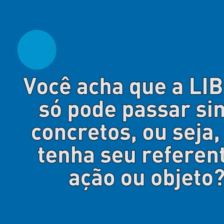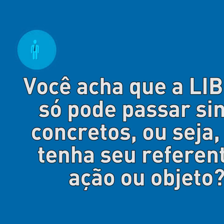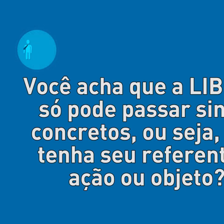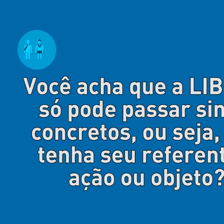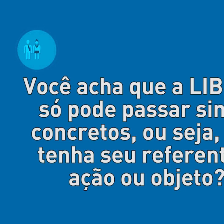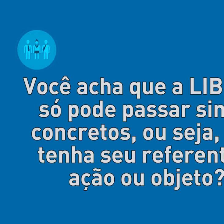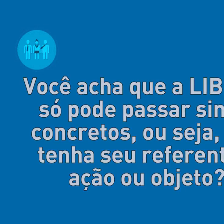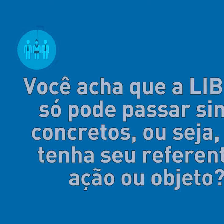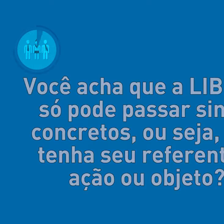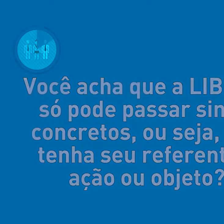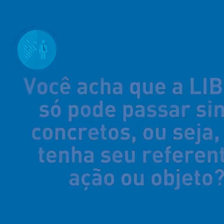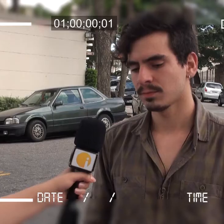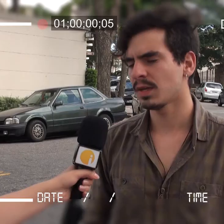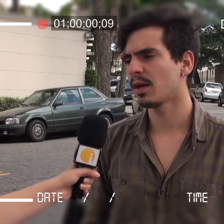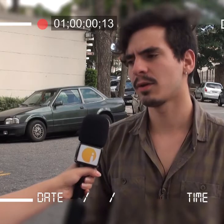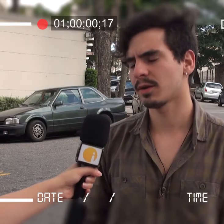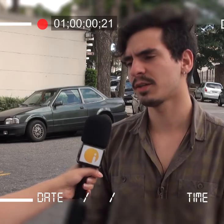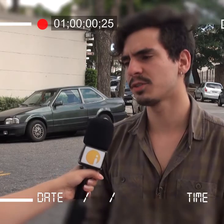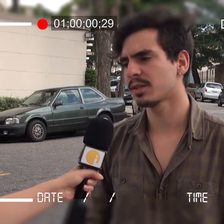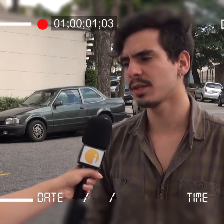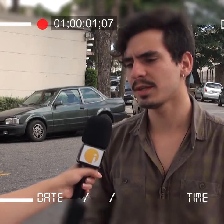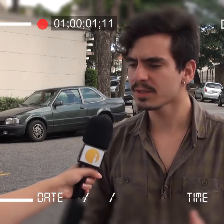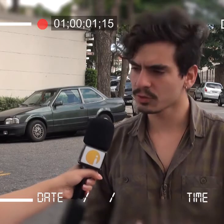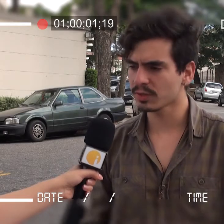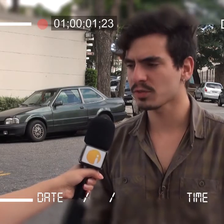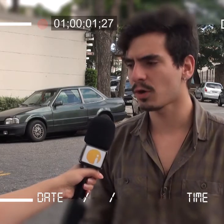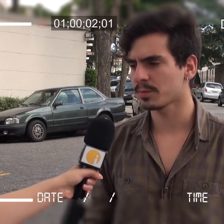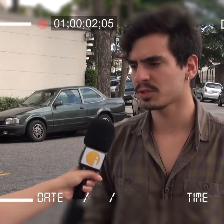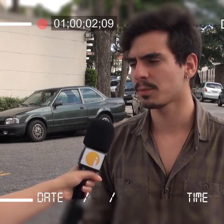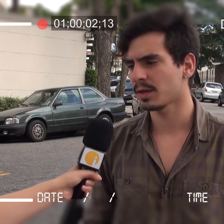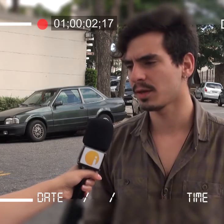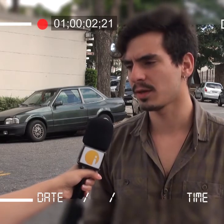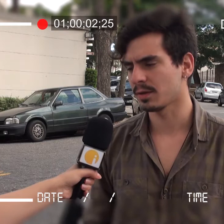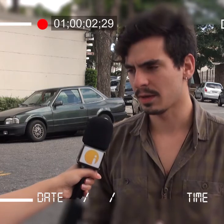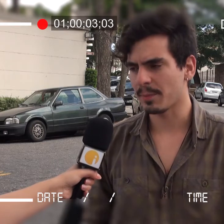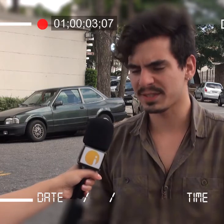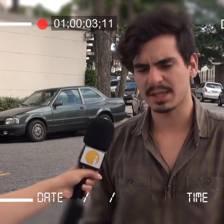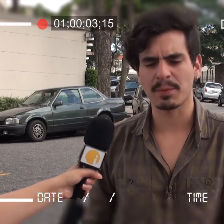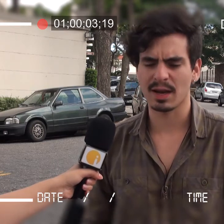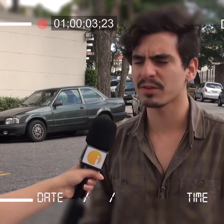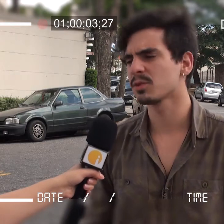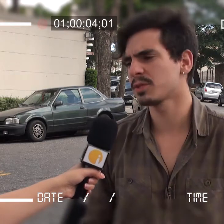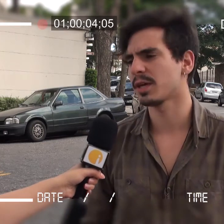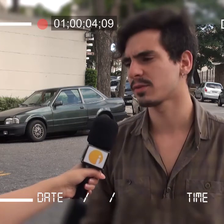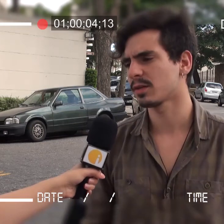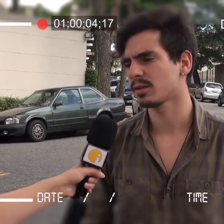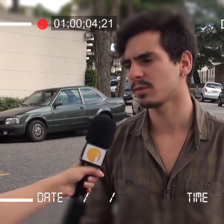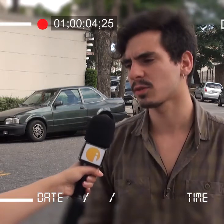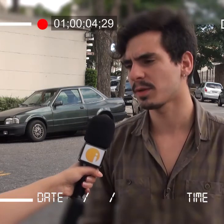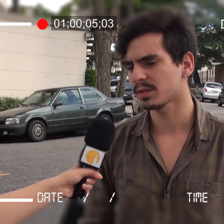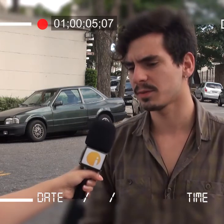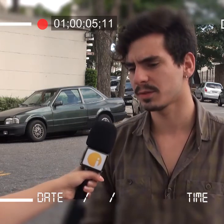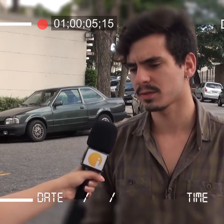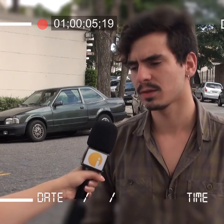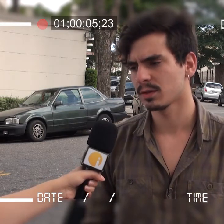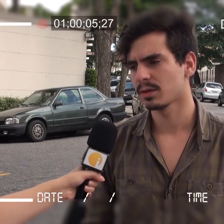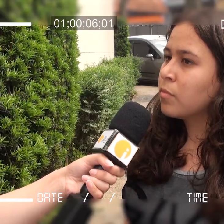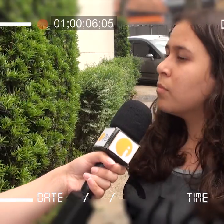objeto? Não, acredito que existem outras formas de também representar palavras e objetos, né? Não só pelas Libras.